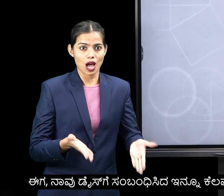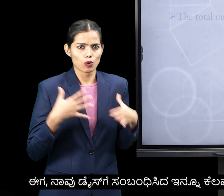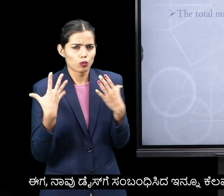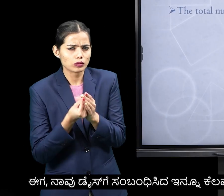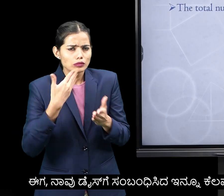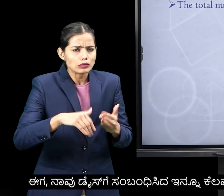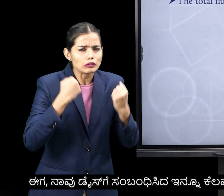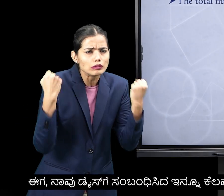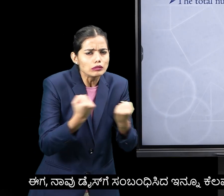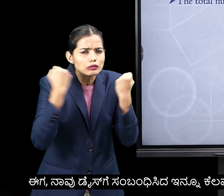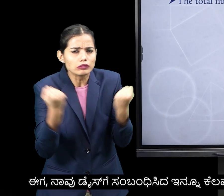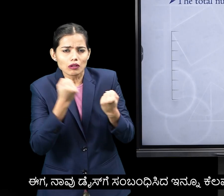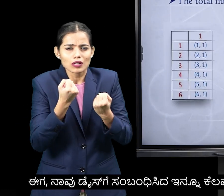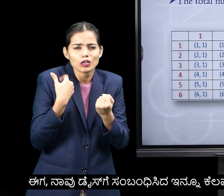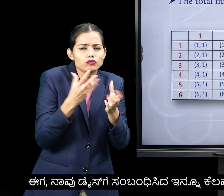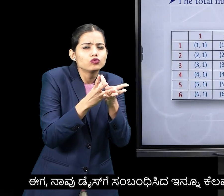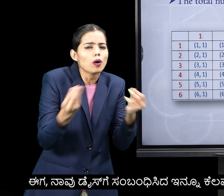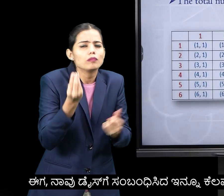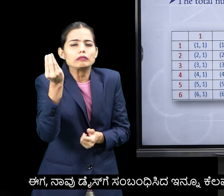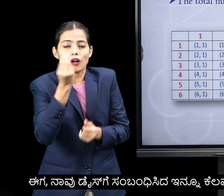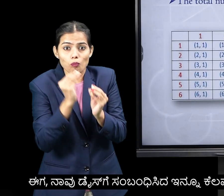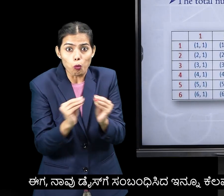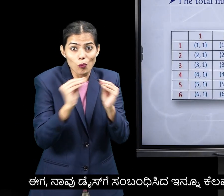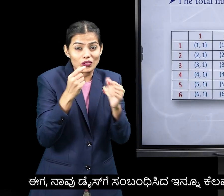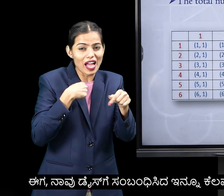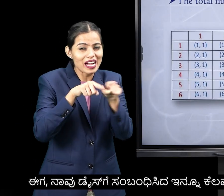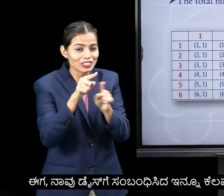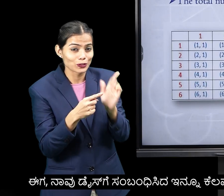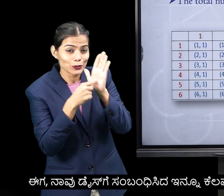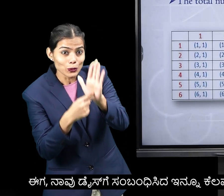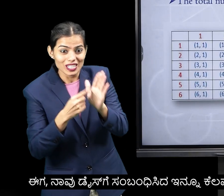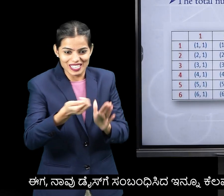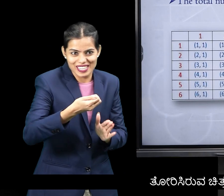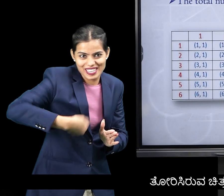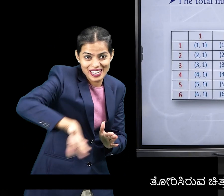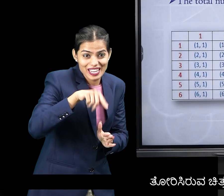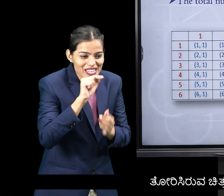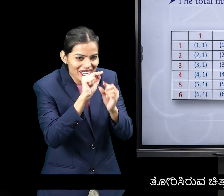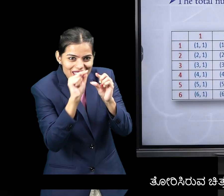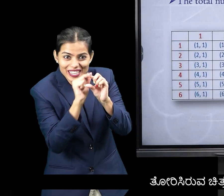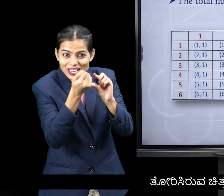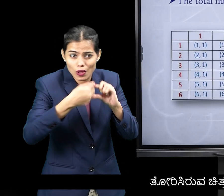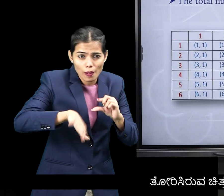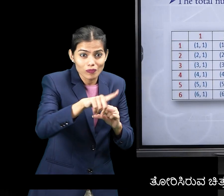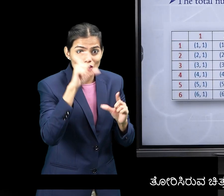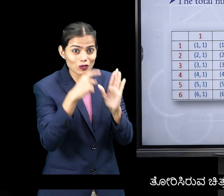ಈಗ ನಾವು ಡೈಸ್ಗೆ ಸಂಬಂಧಿಸಿದ ಇನ್ನೂ ಕೆಲವು ಉದಾಹರಣೆಗಳನ್ನ ಪರಿಹರಿಸಲು ಪ್ರಯತ್ನಿಸ್ತೇವೆ. ತೋರಿಸಿರುವ ಚಿತ್ರವು ಮಾದರಿ ಸ್ಥಳವಾಗಿದೆ.